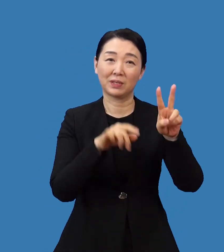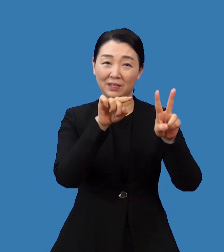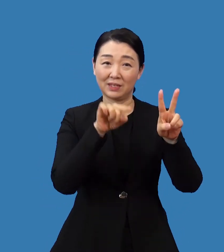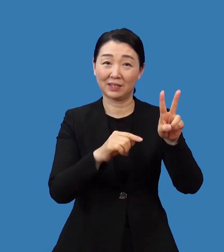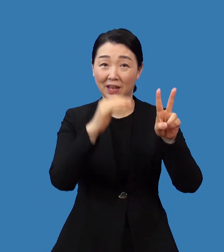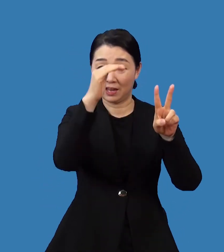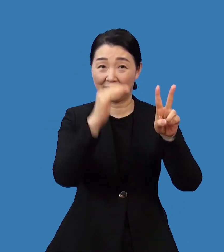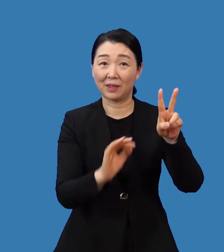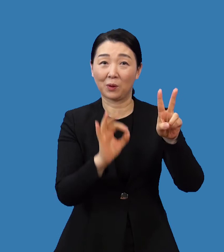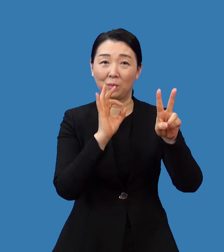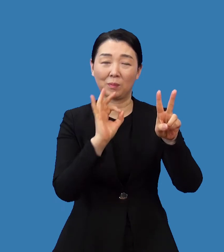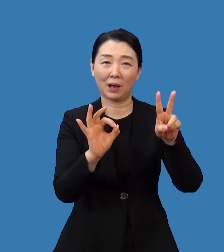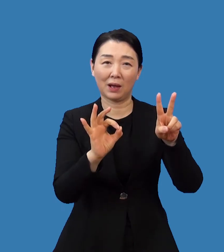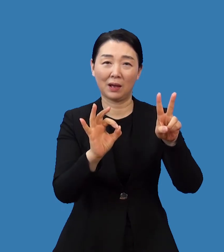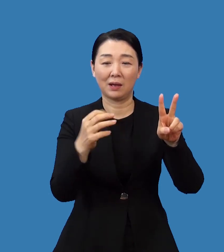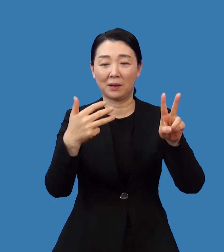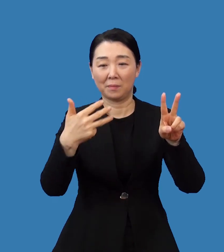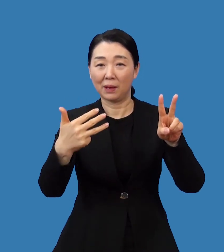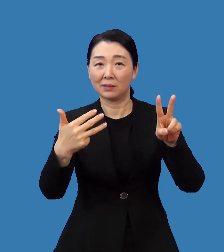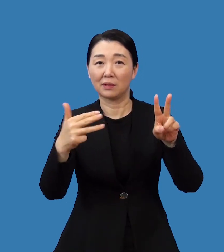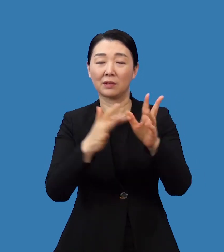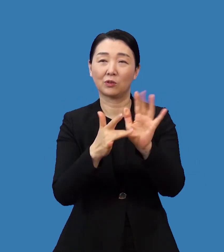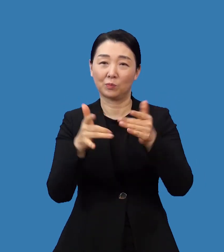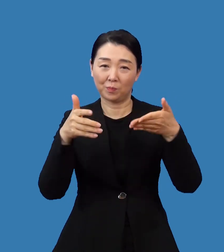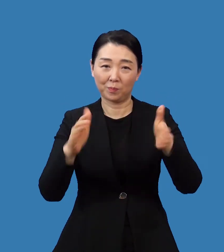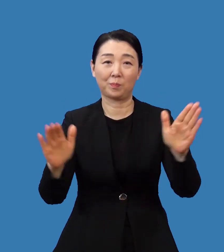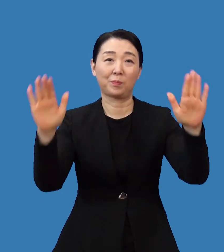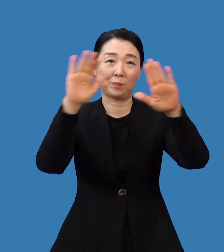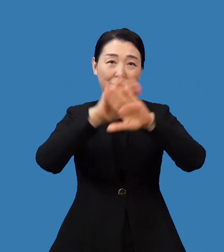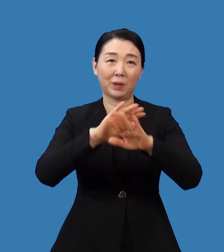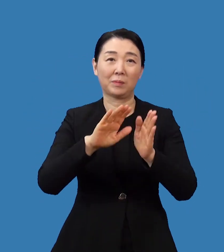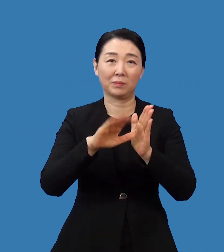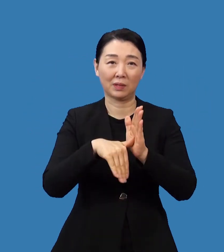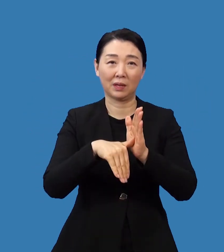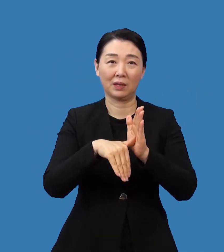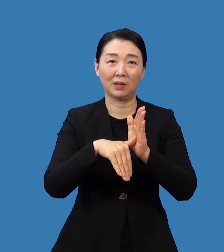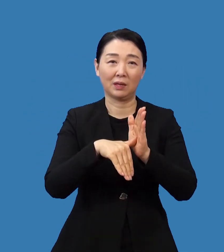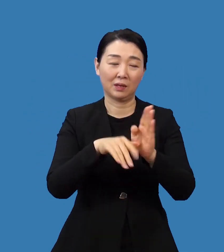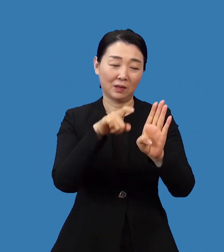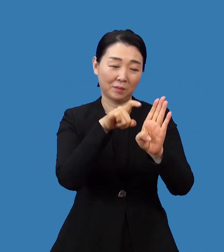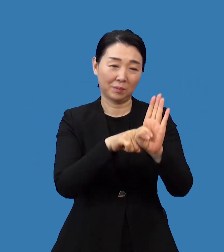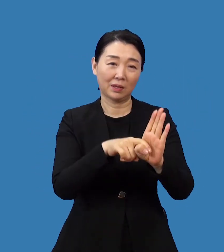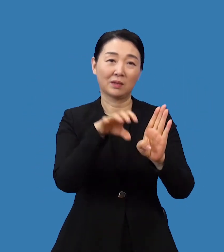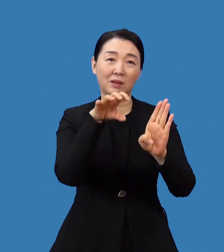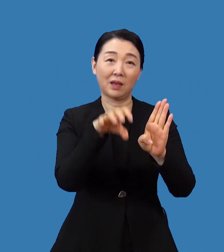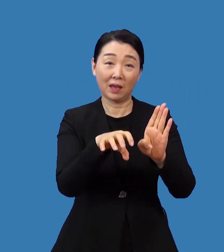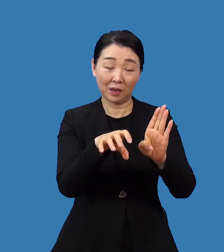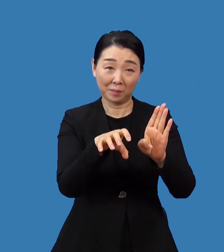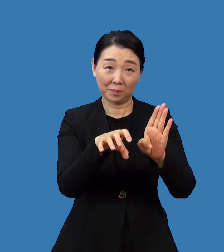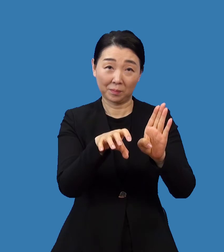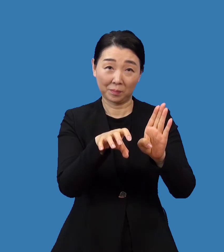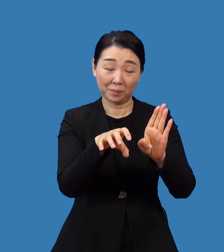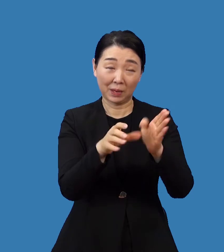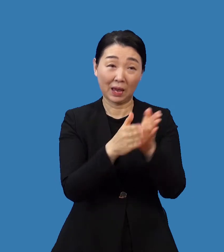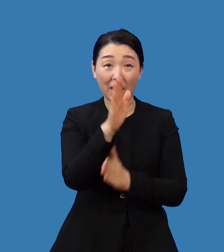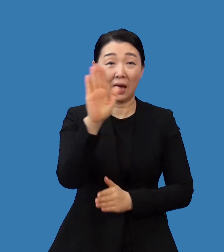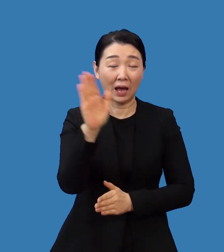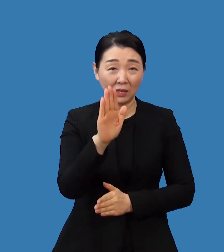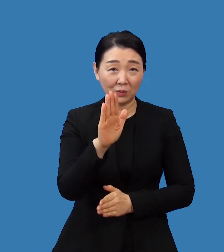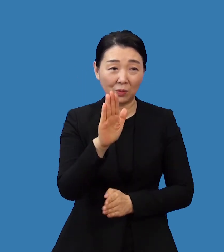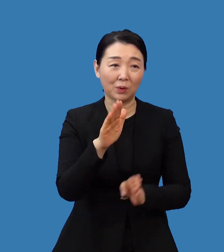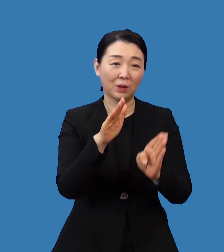보시면요, 특별히 8절에 예수님이 나시던 그 밤에도 베들레헴 시내가 아니고 베들레헴